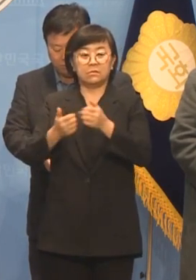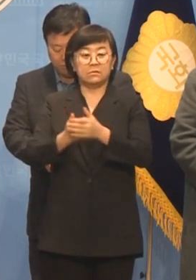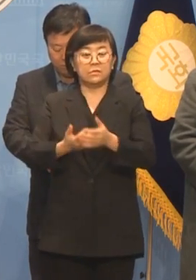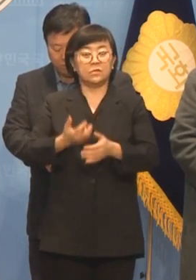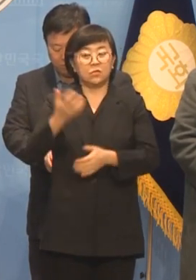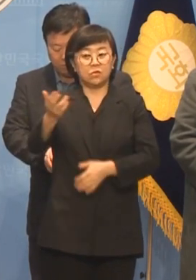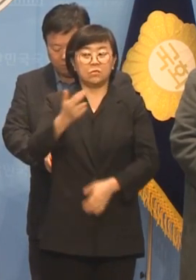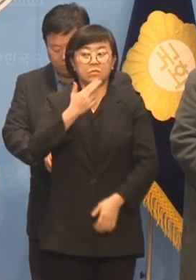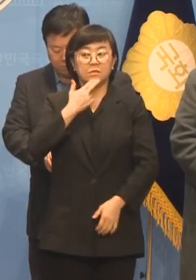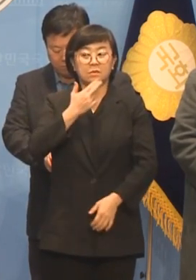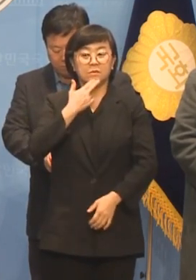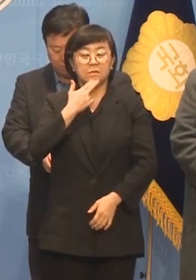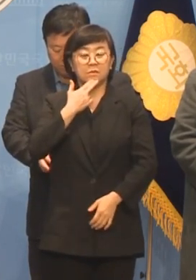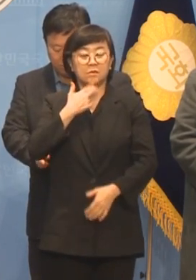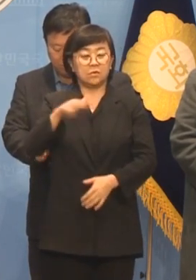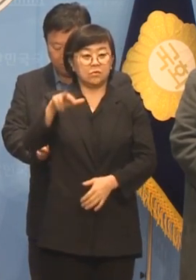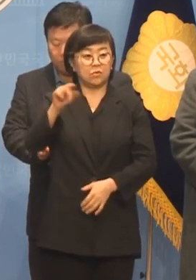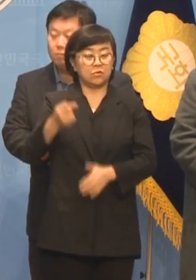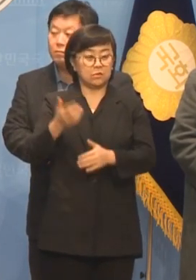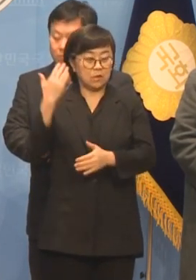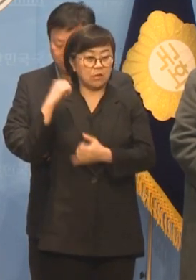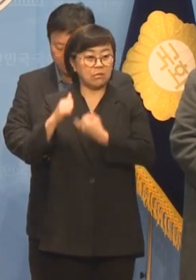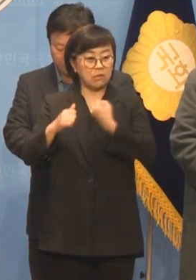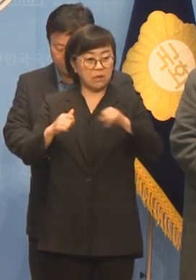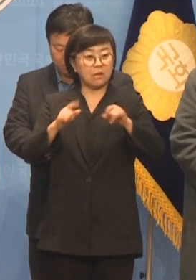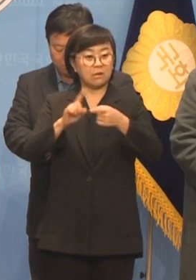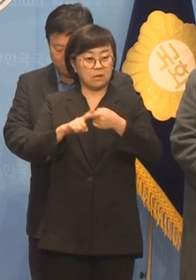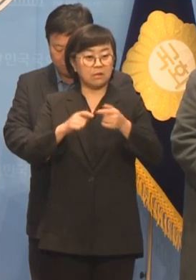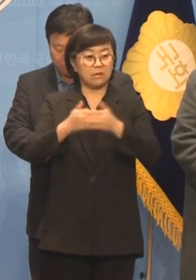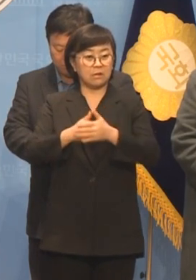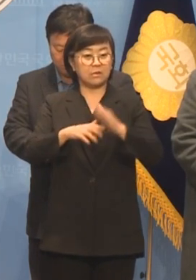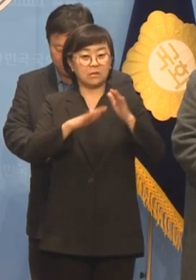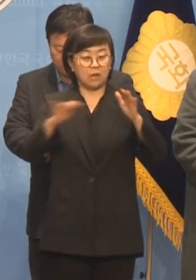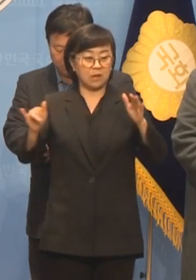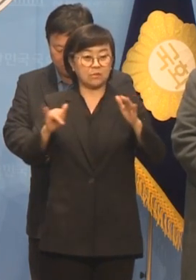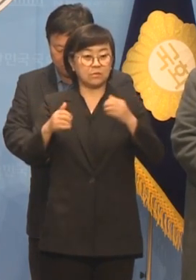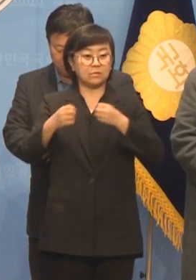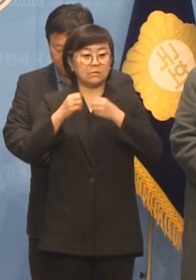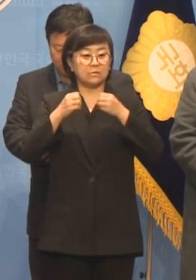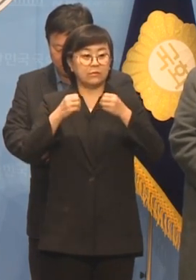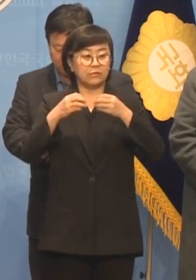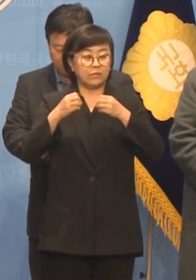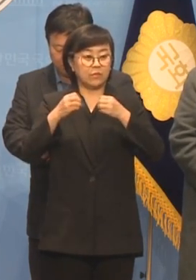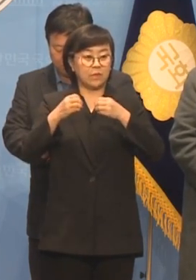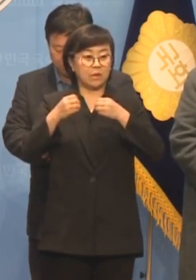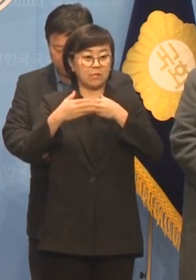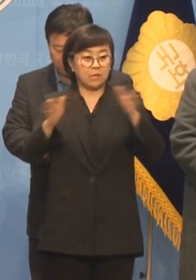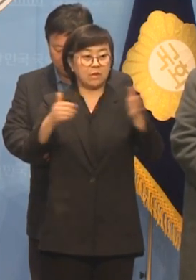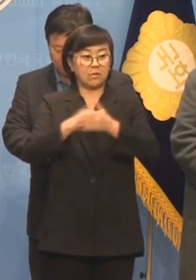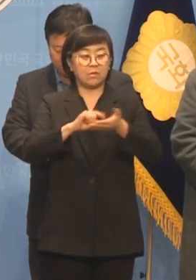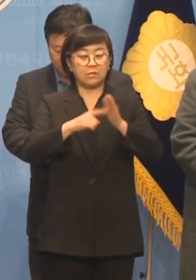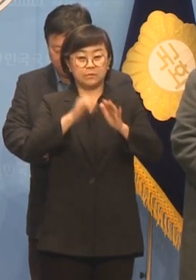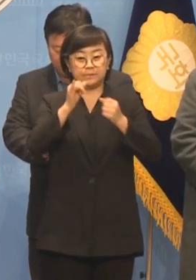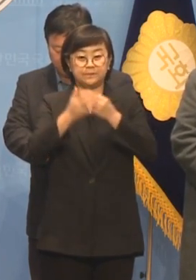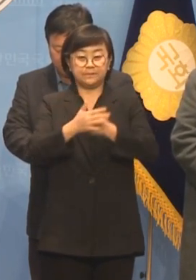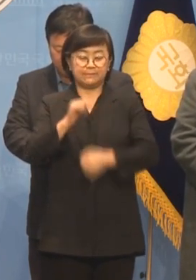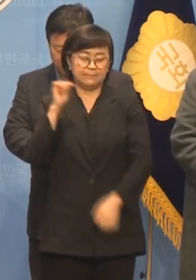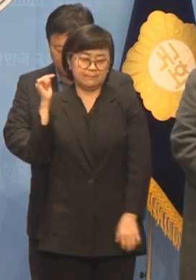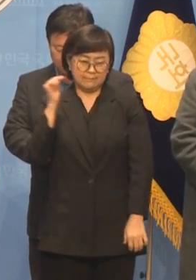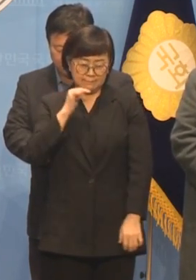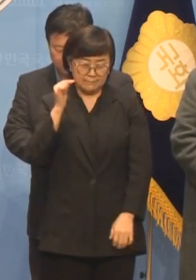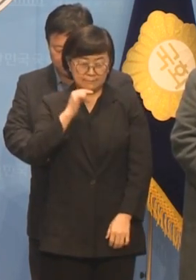결정된 것입니다. 조국 전 장관 딸에 대해서는 가족 대화방 공개할 정도로